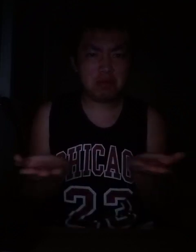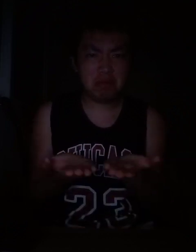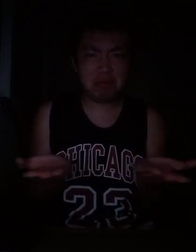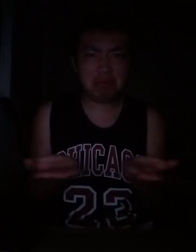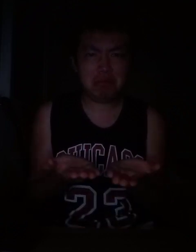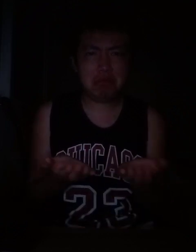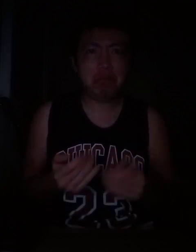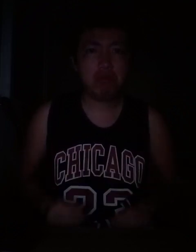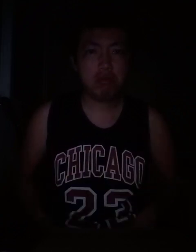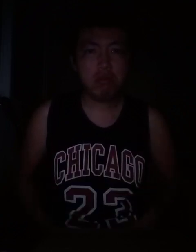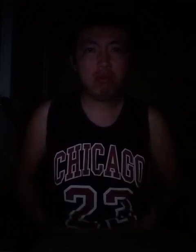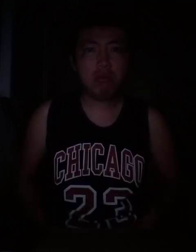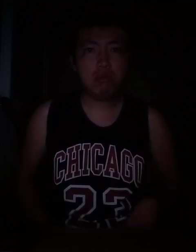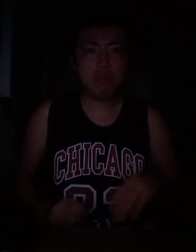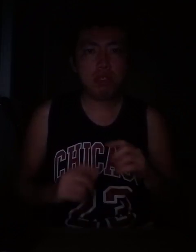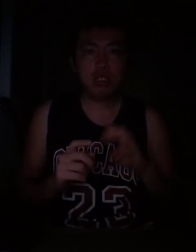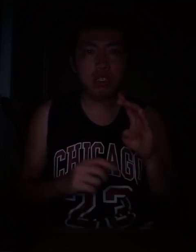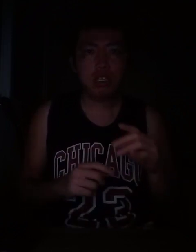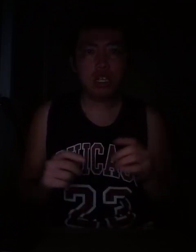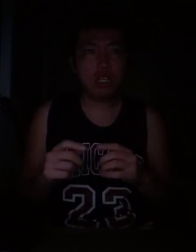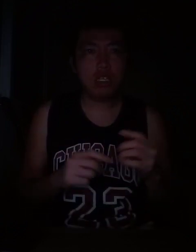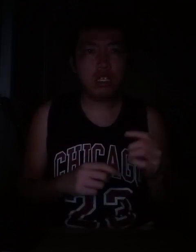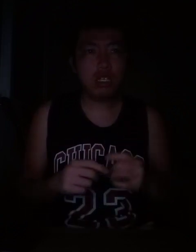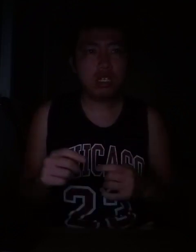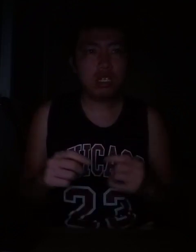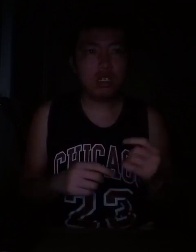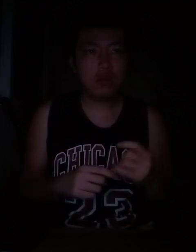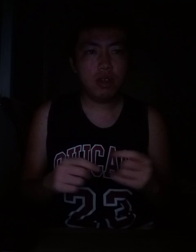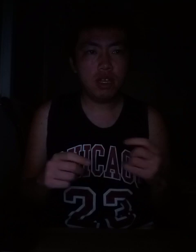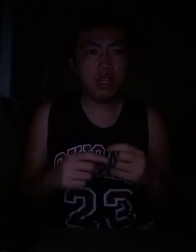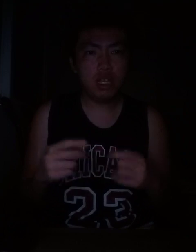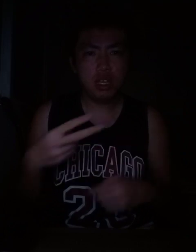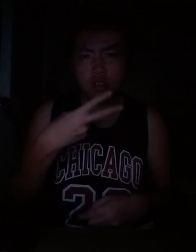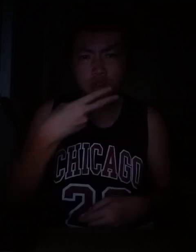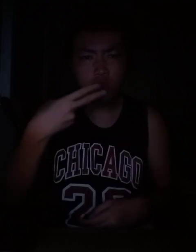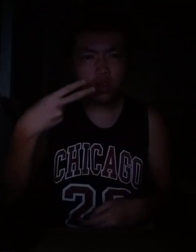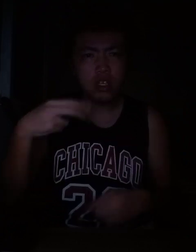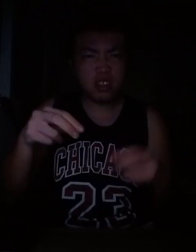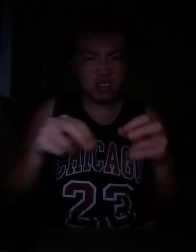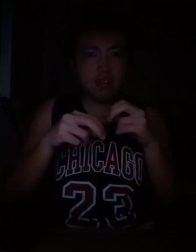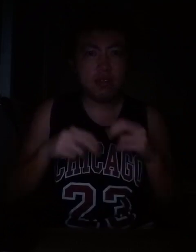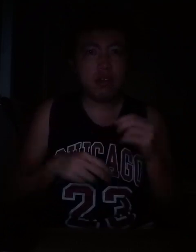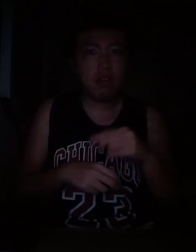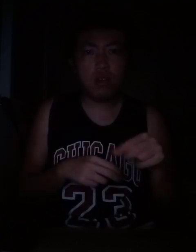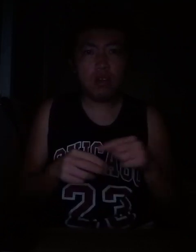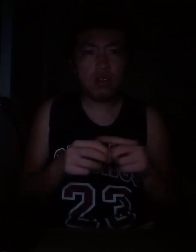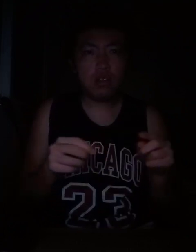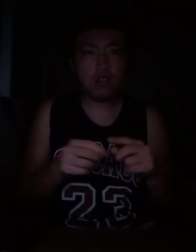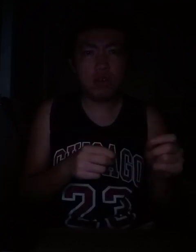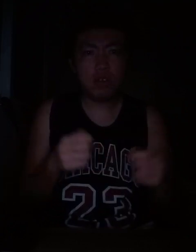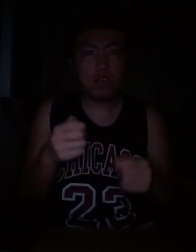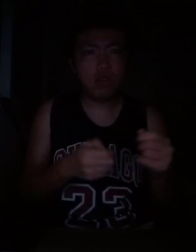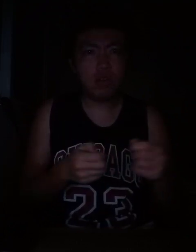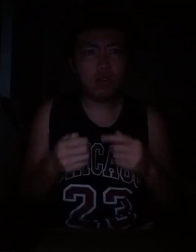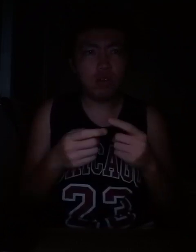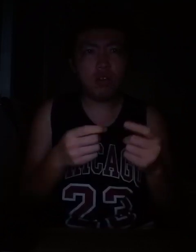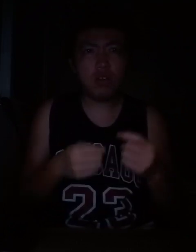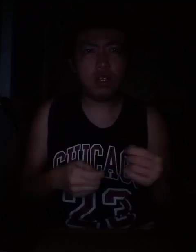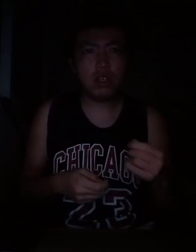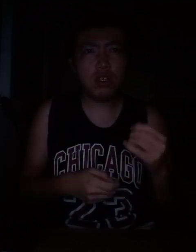오던데. 40대 남성 A씨는 직원을 위협해 담배까지 빼앗은 뒤 타고 온 차를 운전해 도주했습니다. 하지만